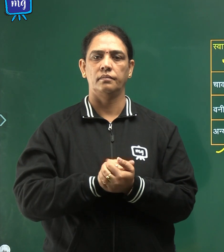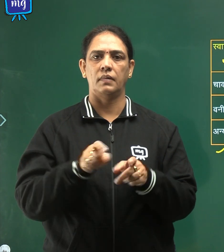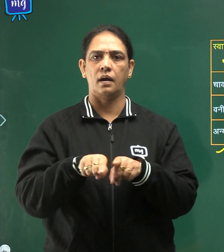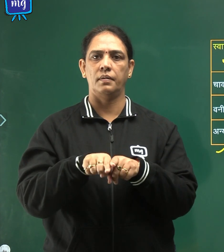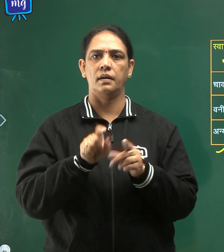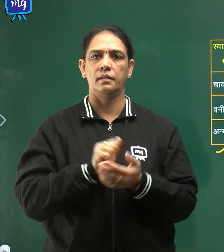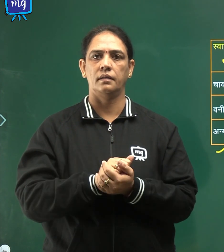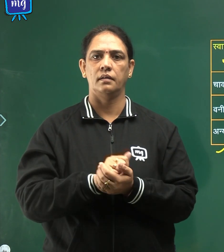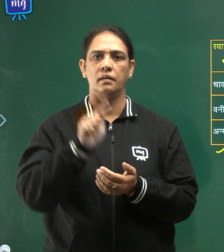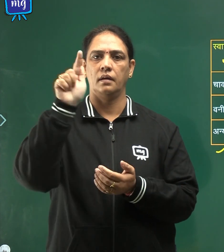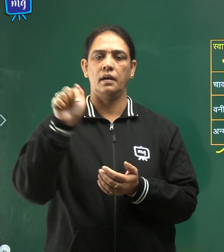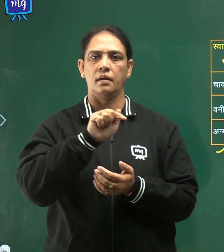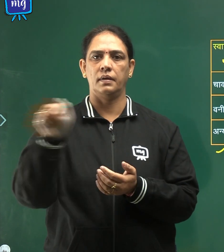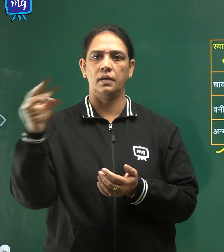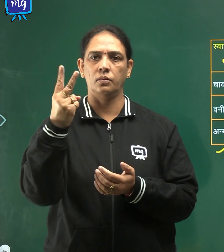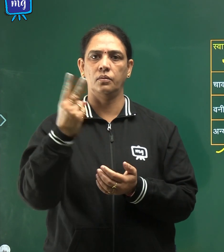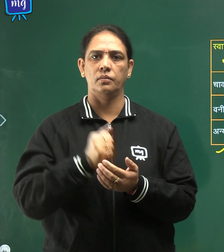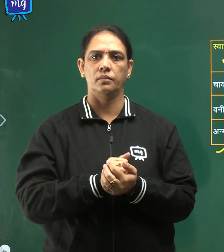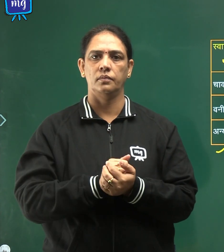बराबर 1/2।